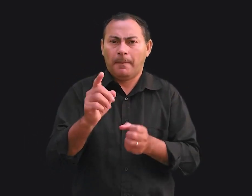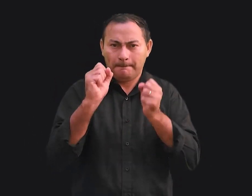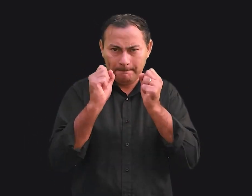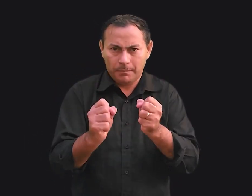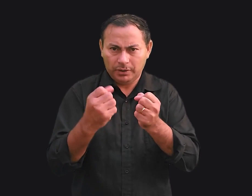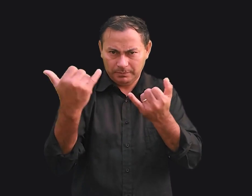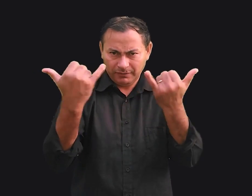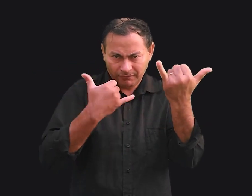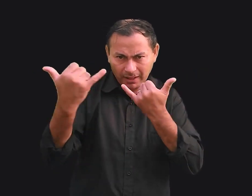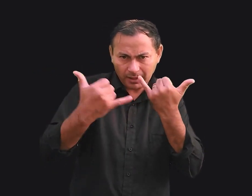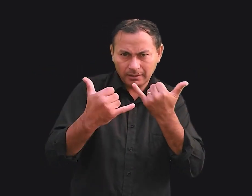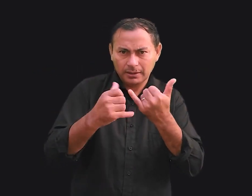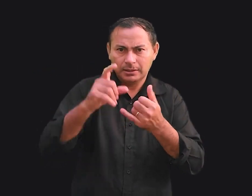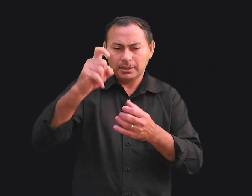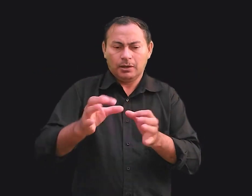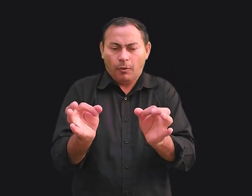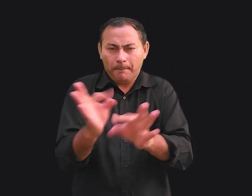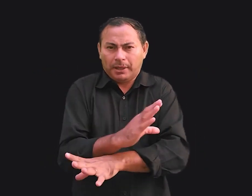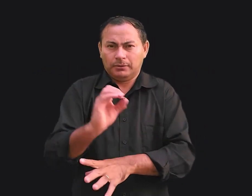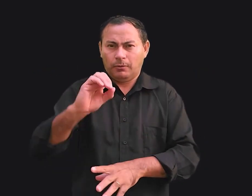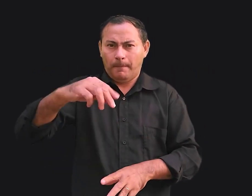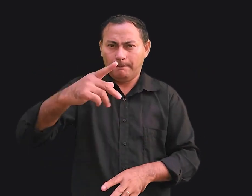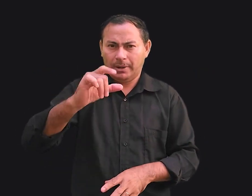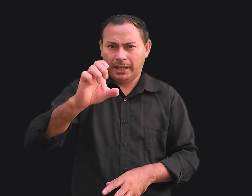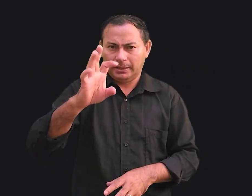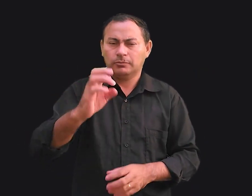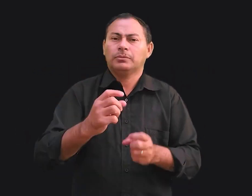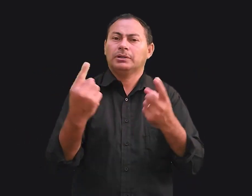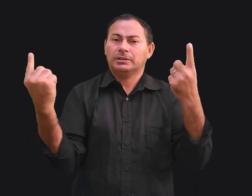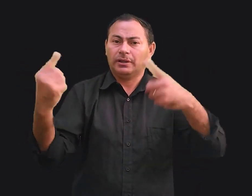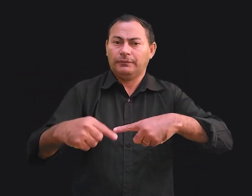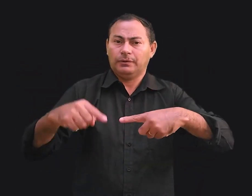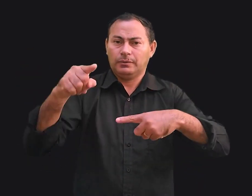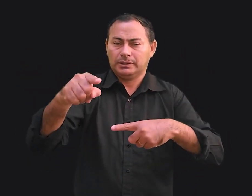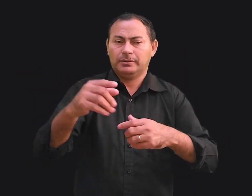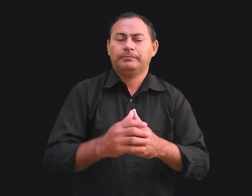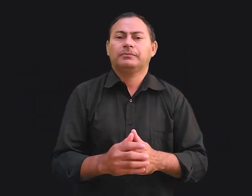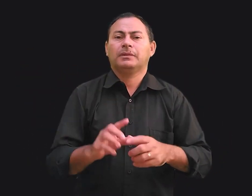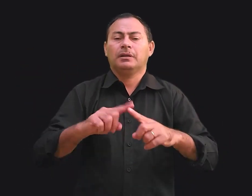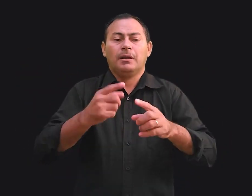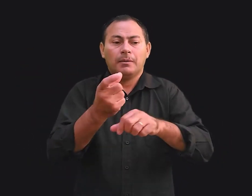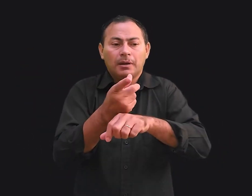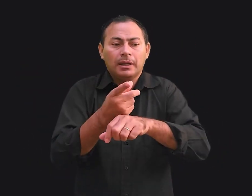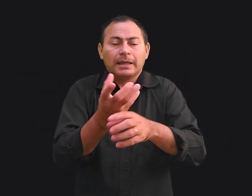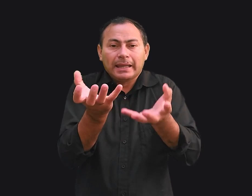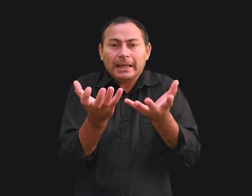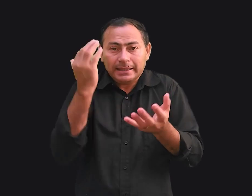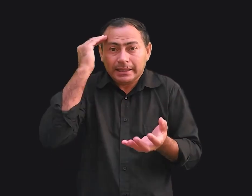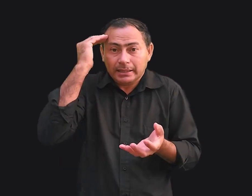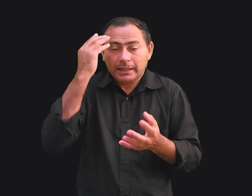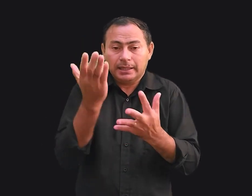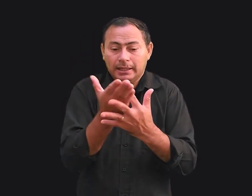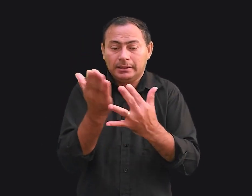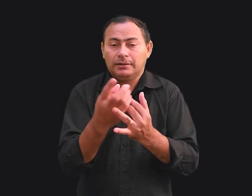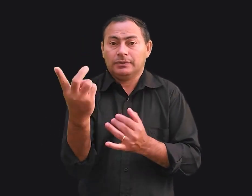Vocês podem me dizer o que é ser completo? Por isso desafio vocês a, além de buscarem um entendimento entre vocês,